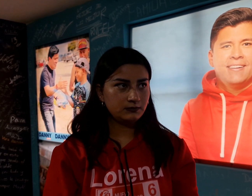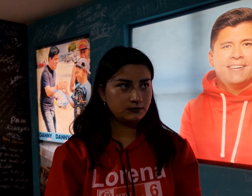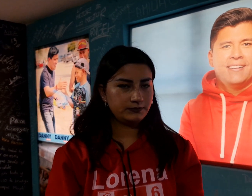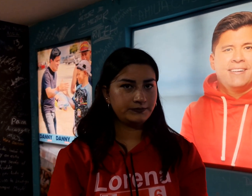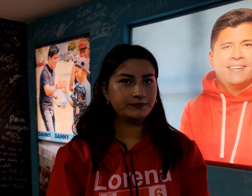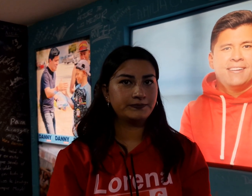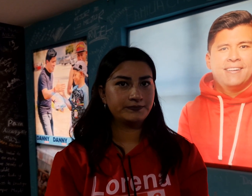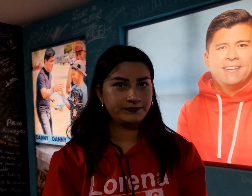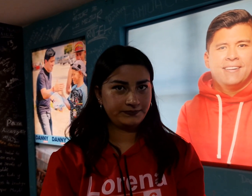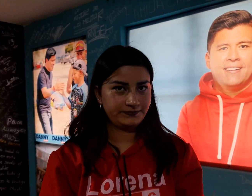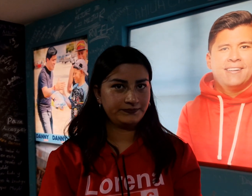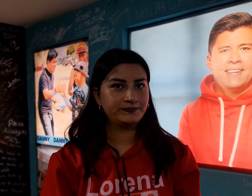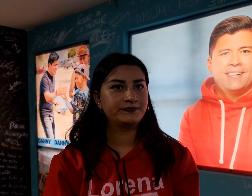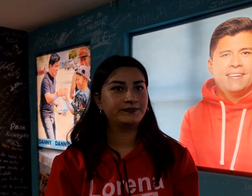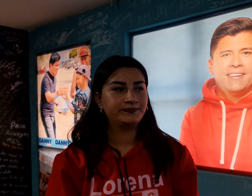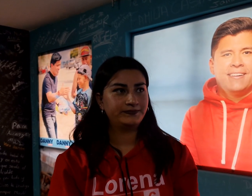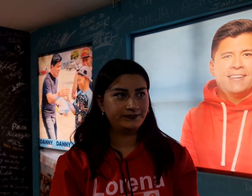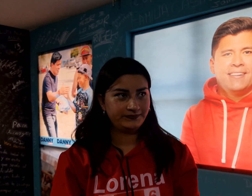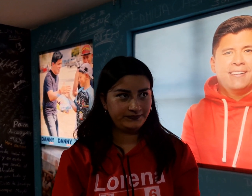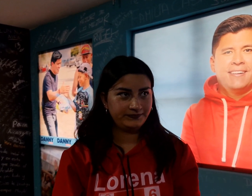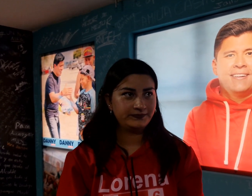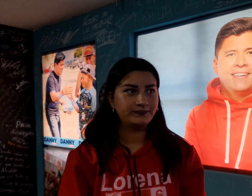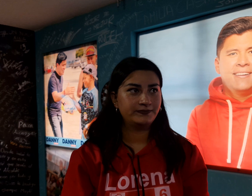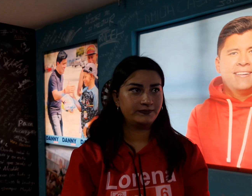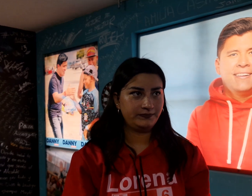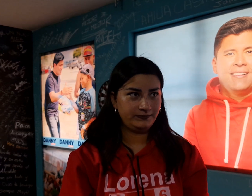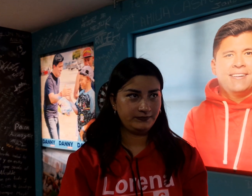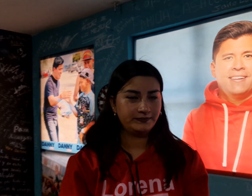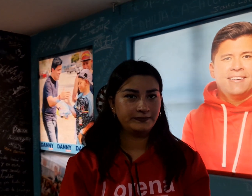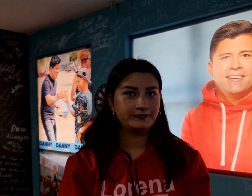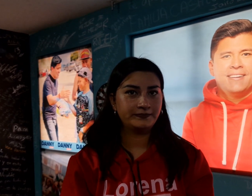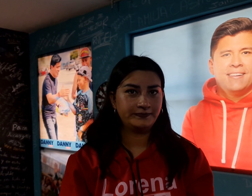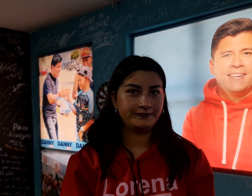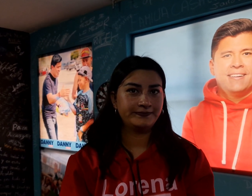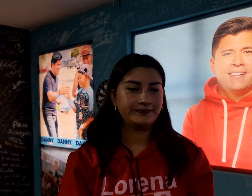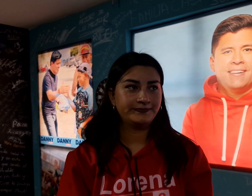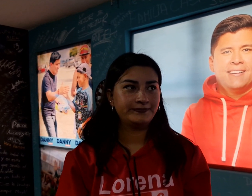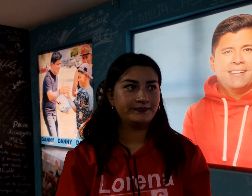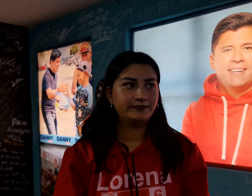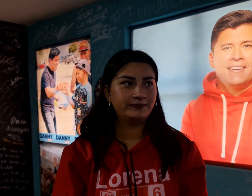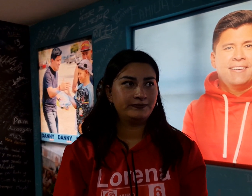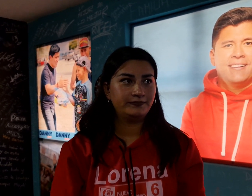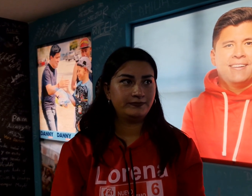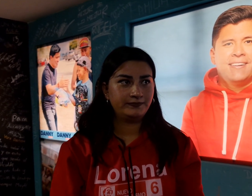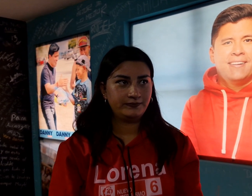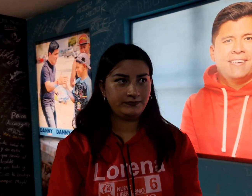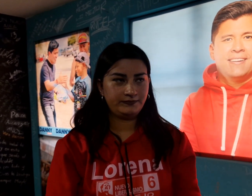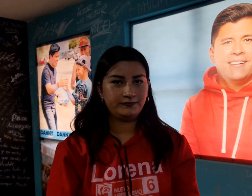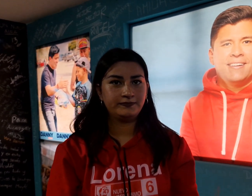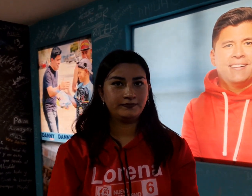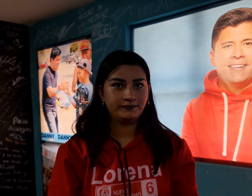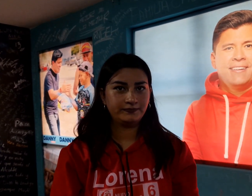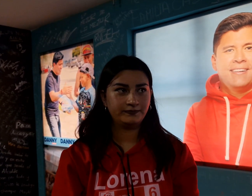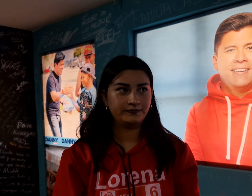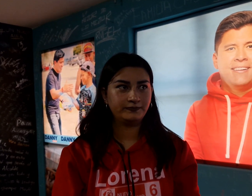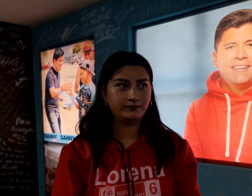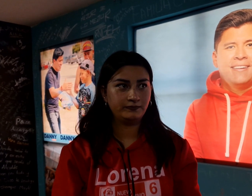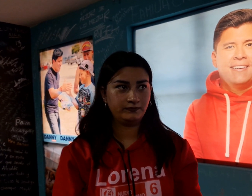de peligro, ¿cómo hacer un llamado y que los demás entiendan que así sea para pasar una calle, para tener